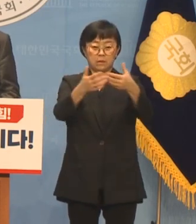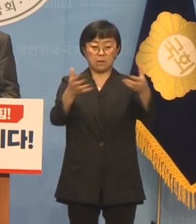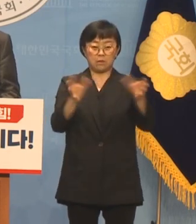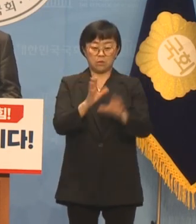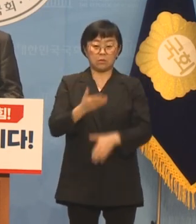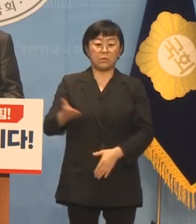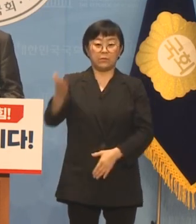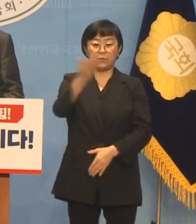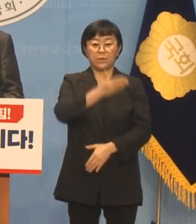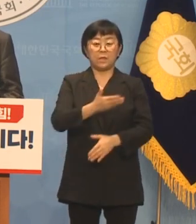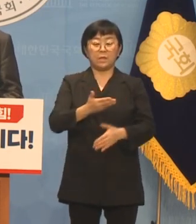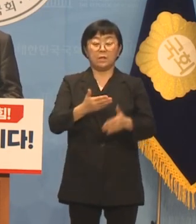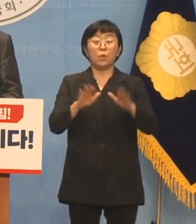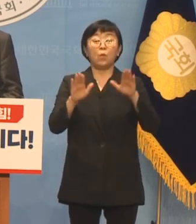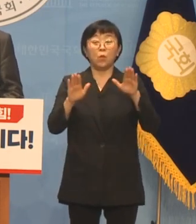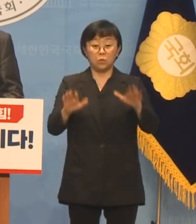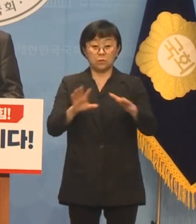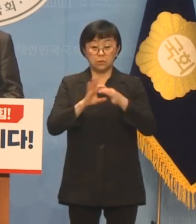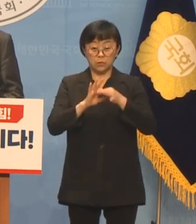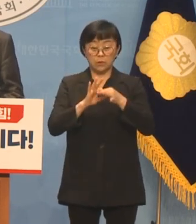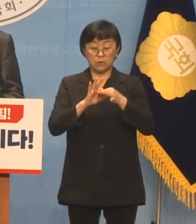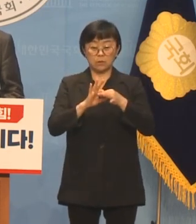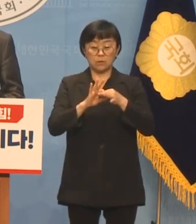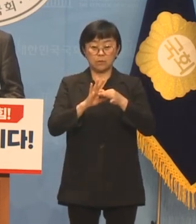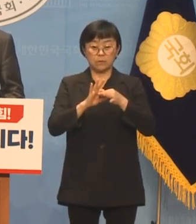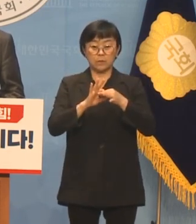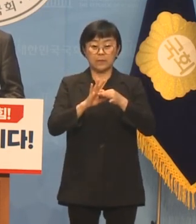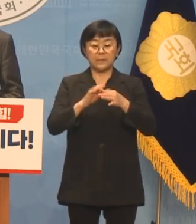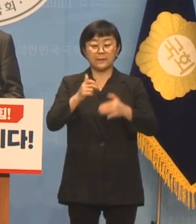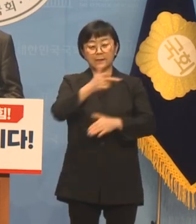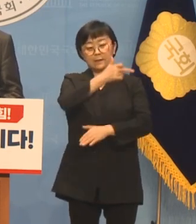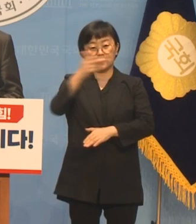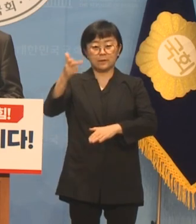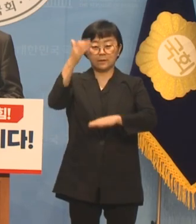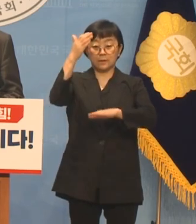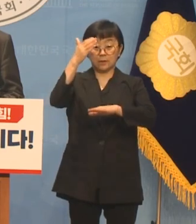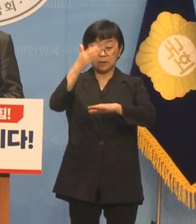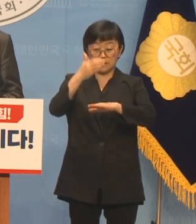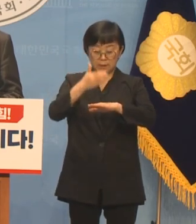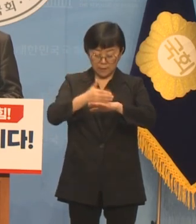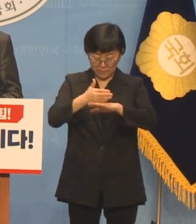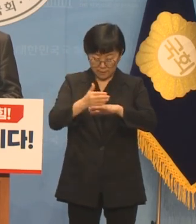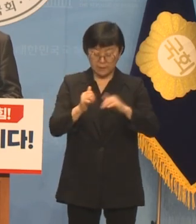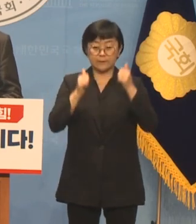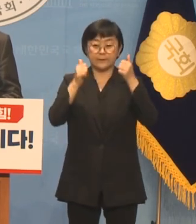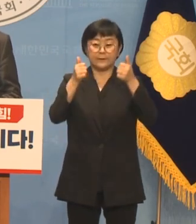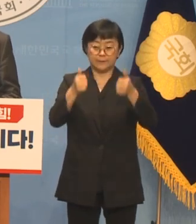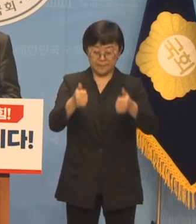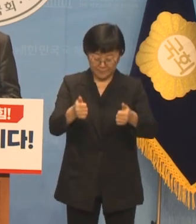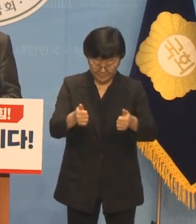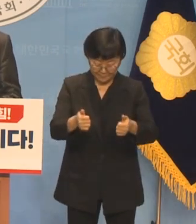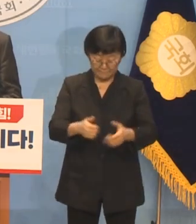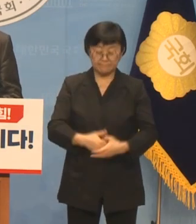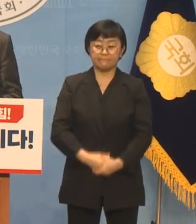동지들께 이 자리를 빌어 머리 숙여 깊이 감사의 인사를 드립니다.